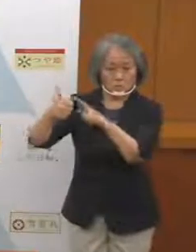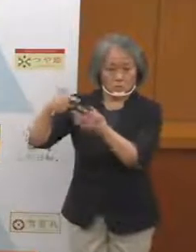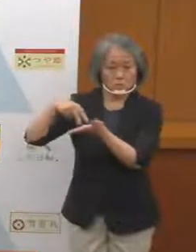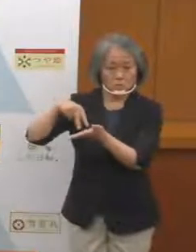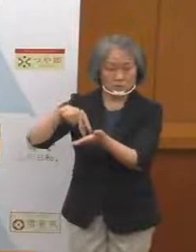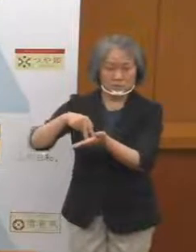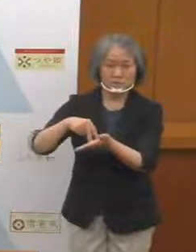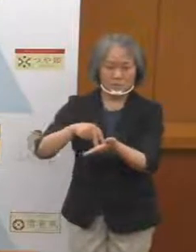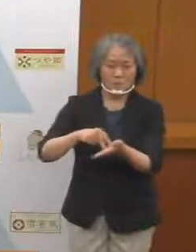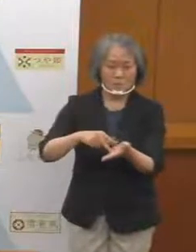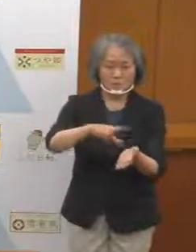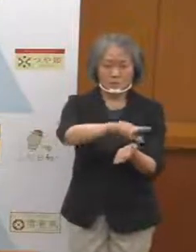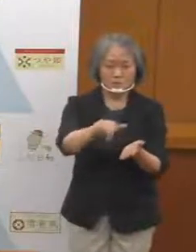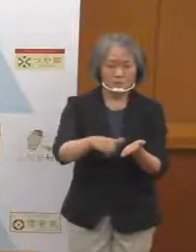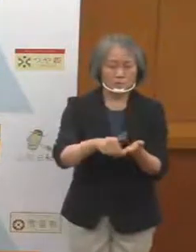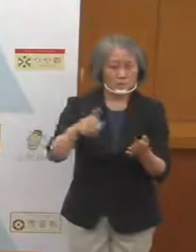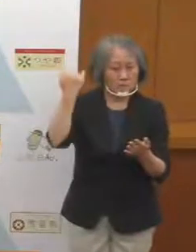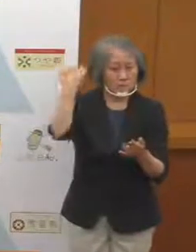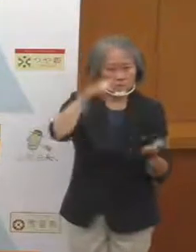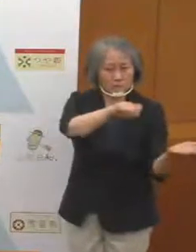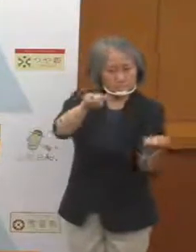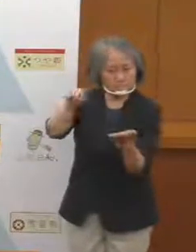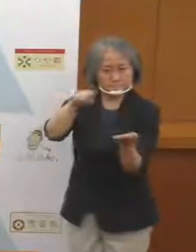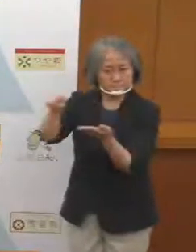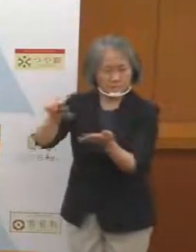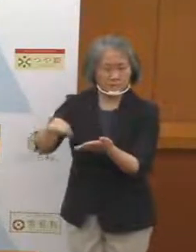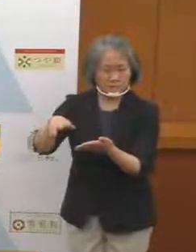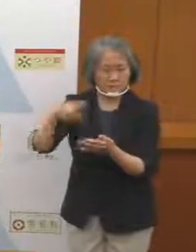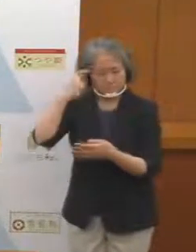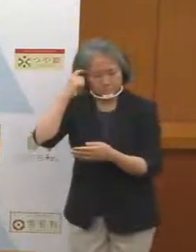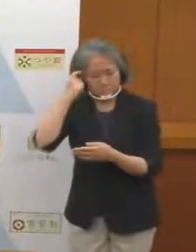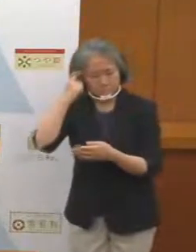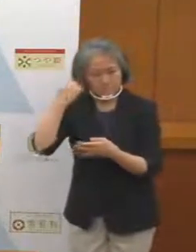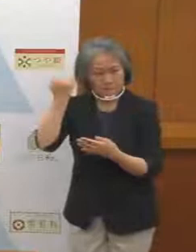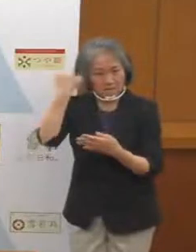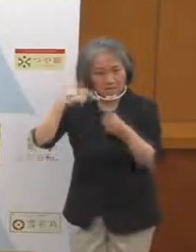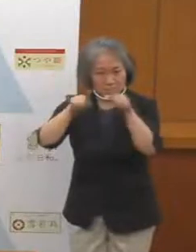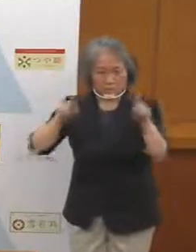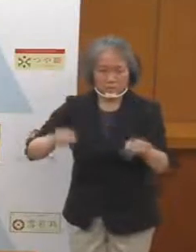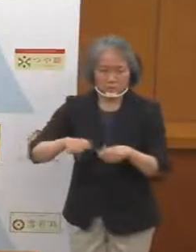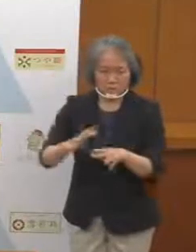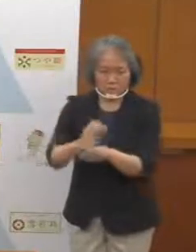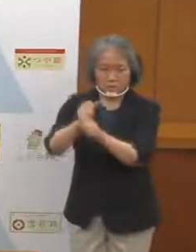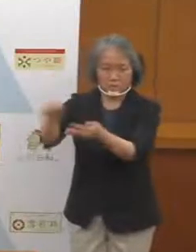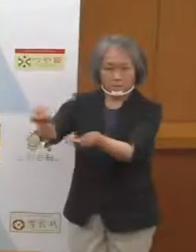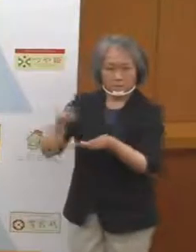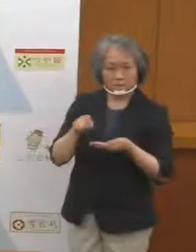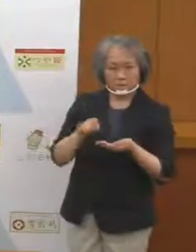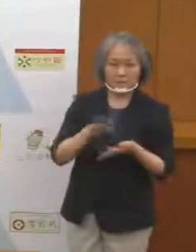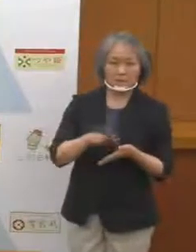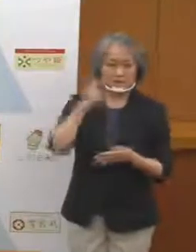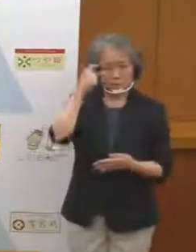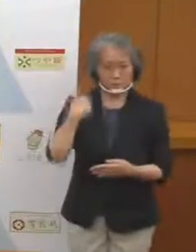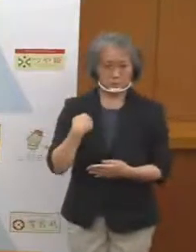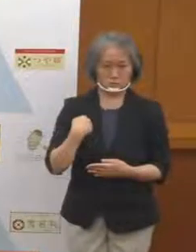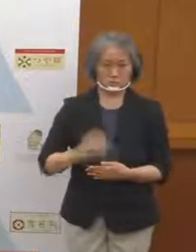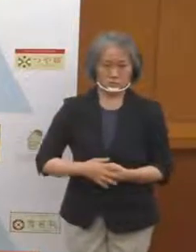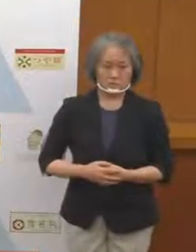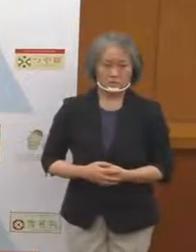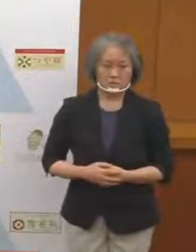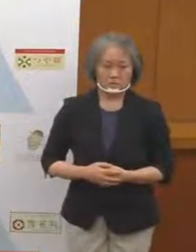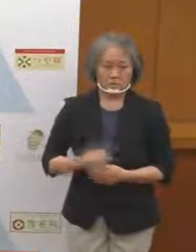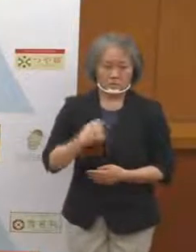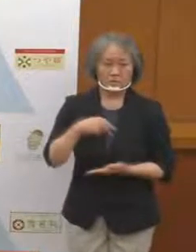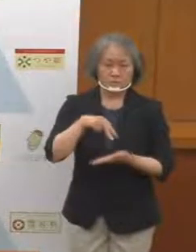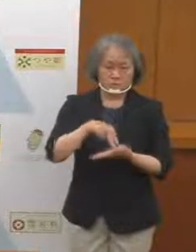意見というものを十分に踏まえて意見書をまとめられたものというふうに思いました私と